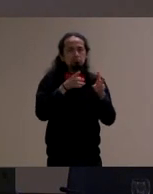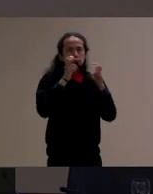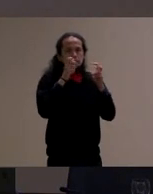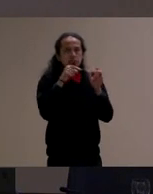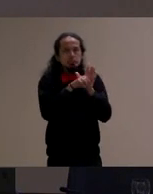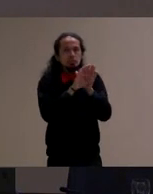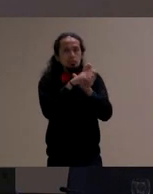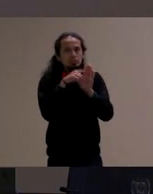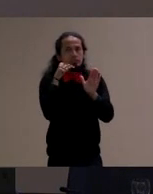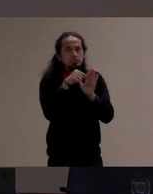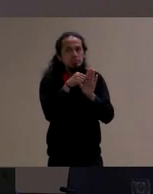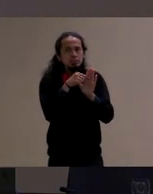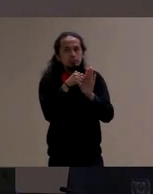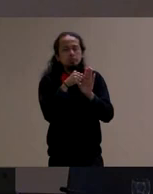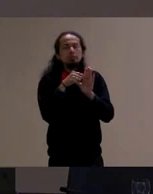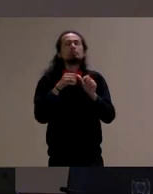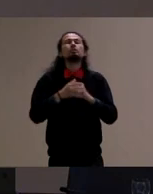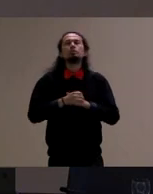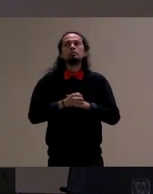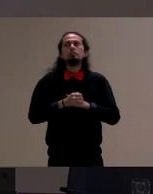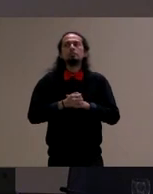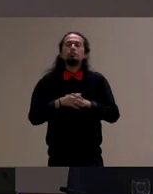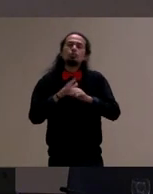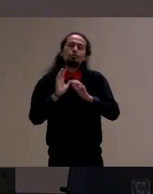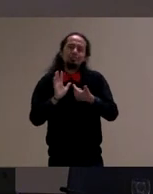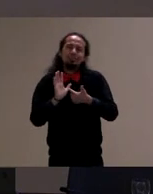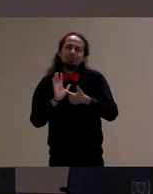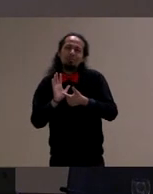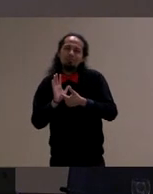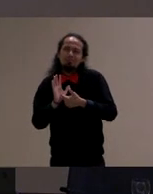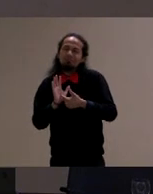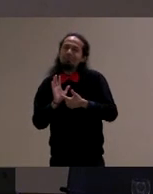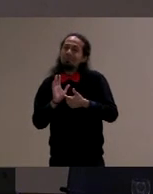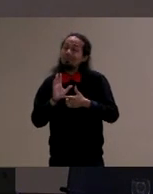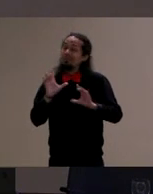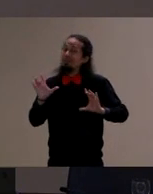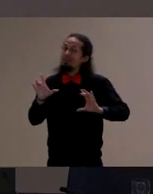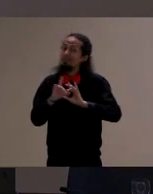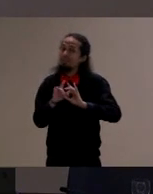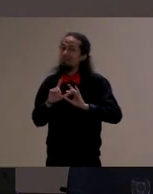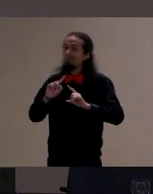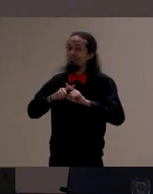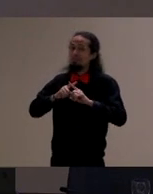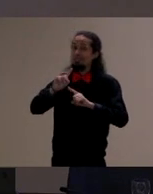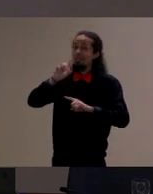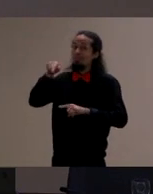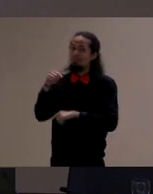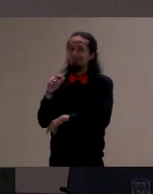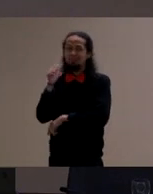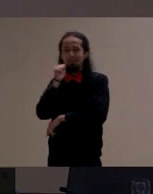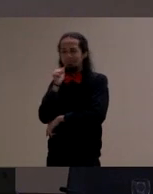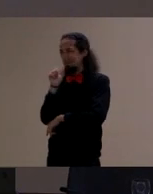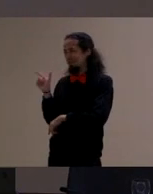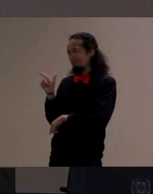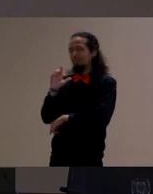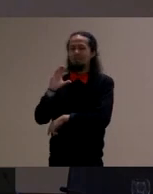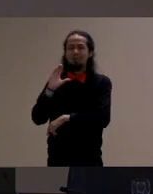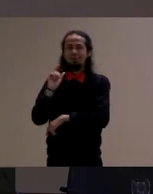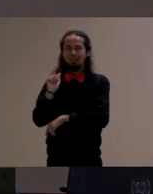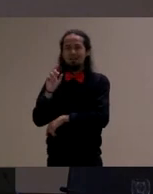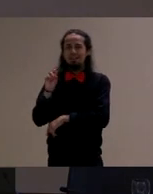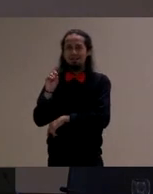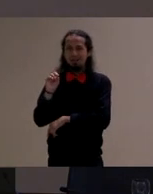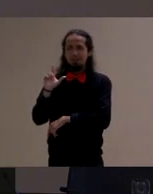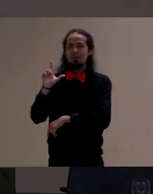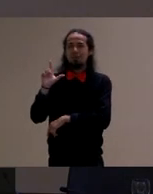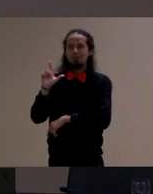vou aqui dando o link para fala da Carol que vem em seguida né que vai tratar e aprofundar ainda